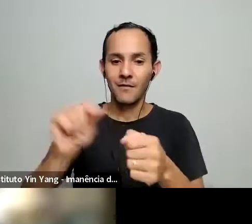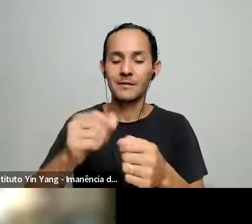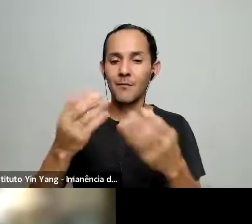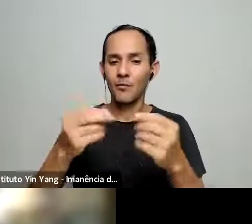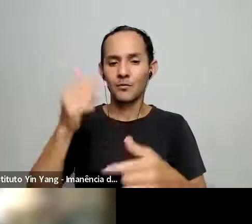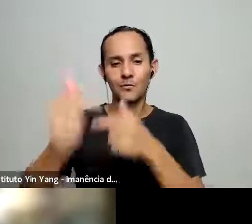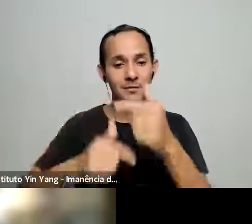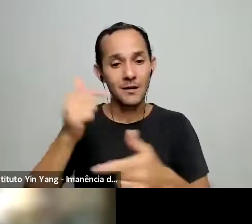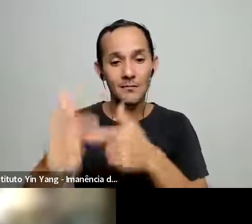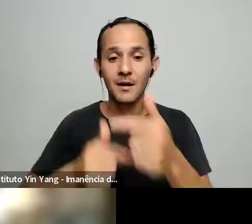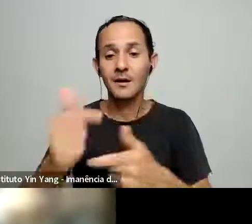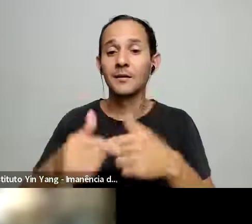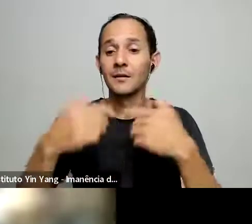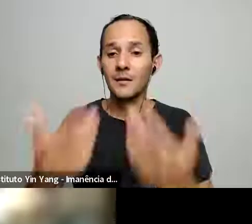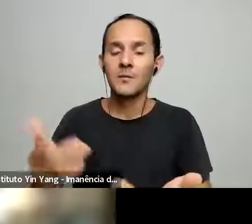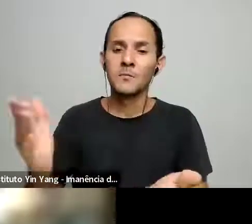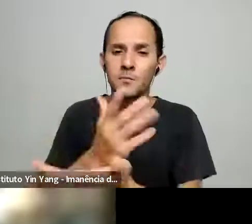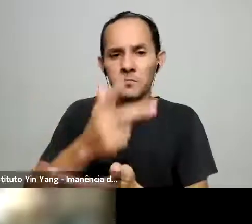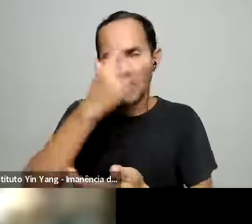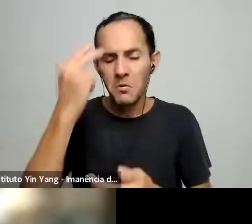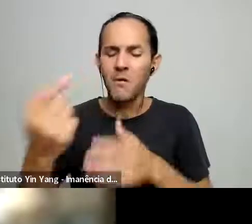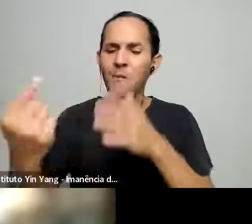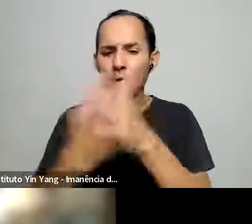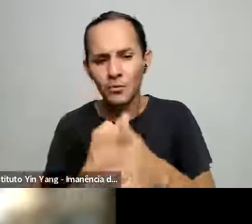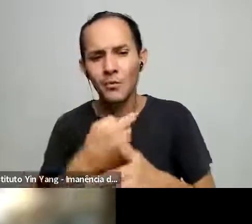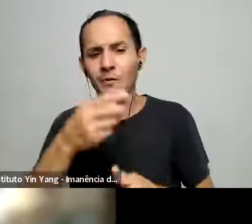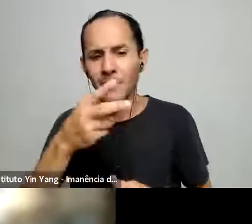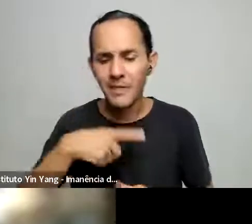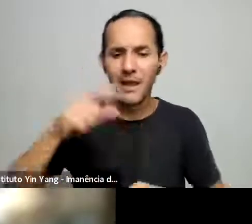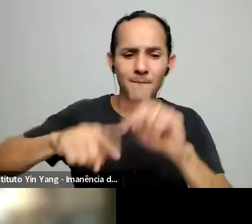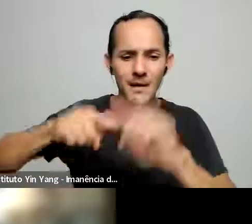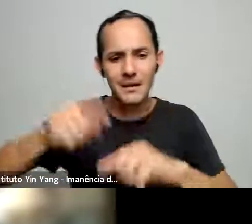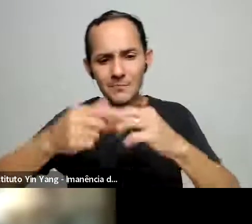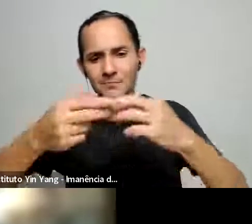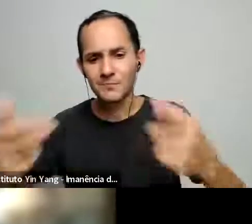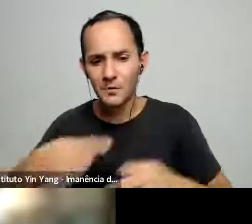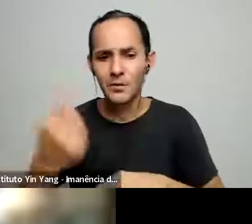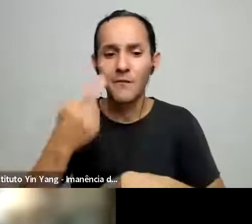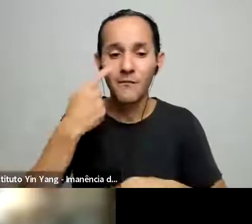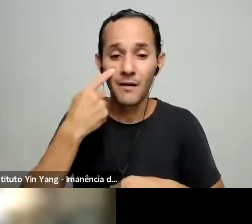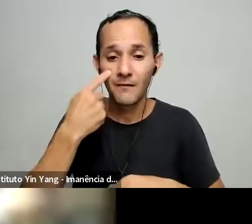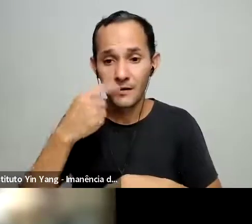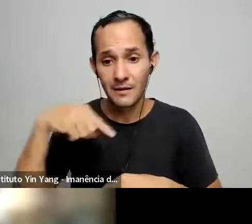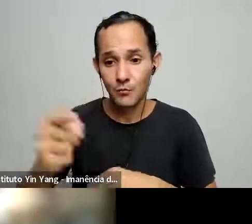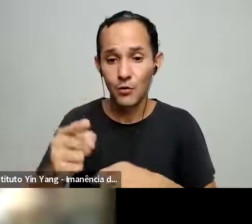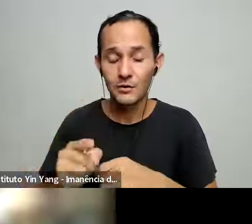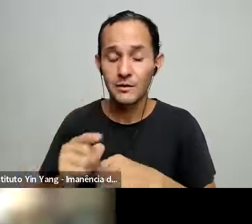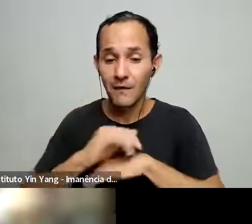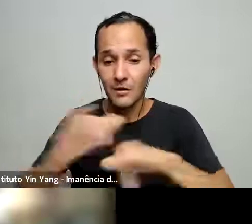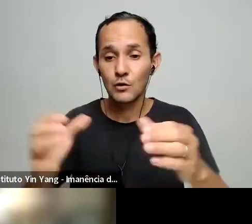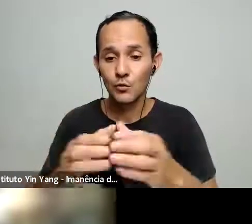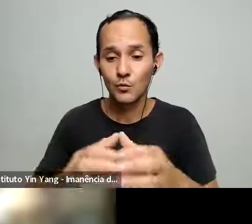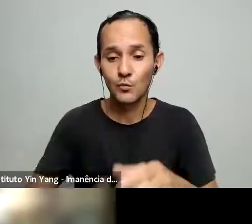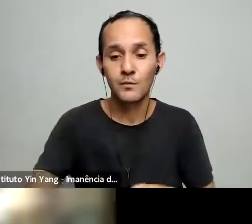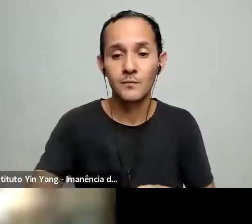ser executado. Algumas pessoas perguntaram que tem material, não tem? Isso a gente vai passar lá no grupo. Então, continue